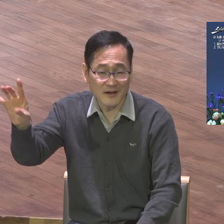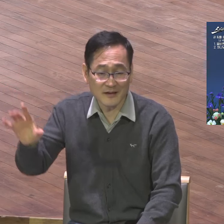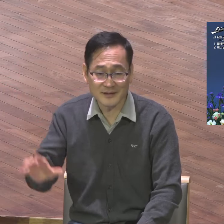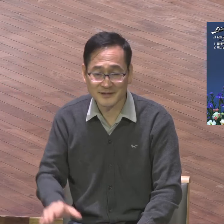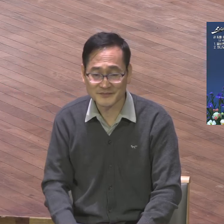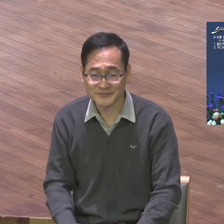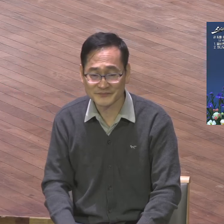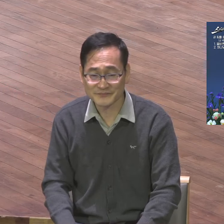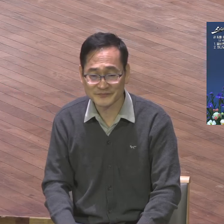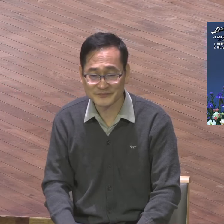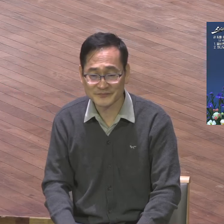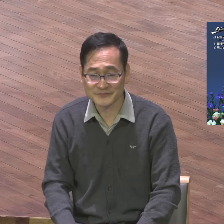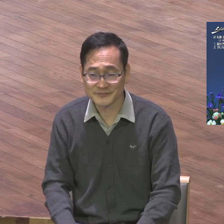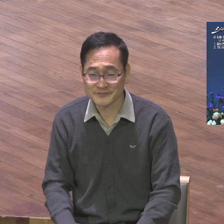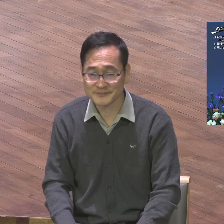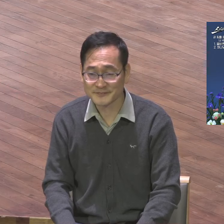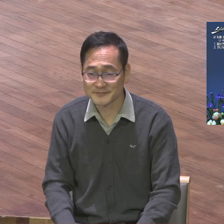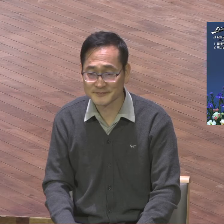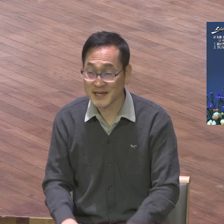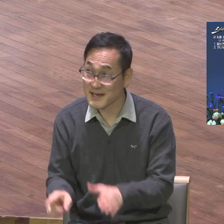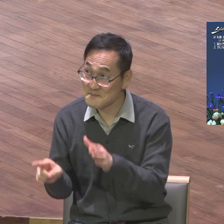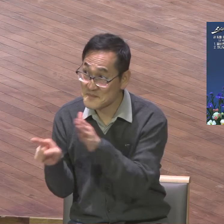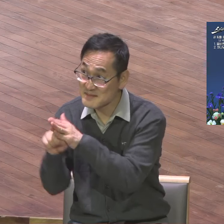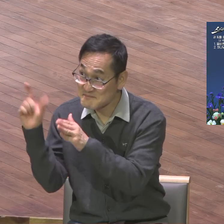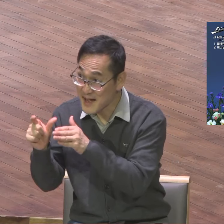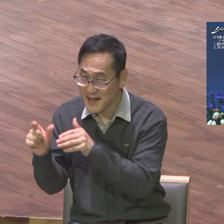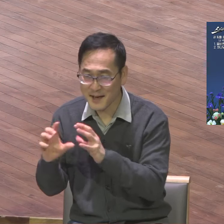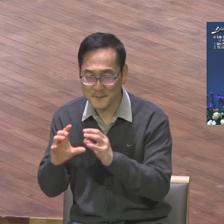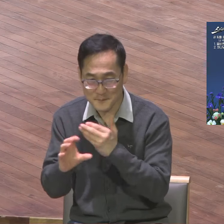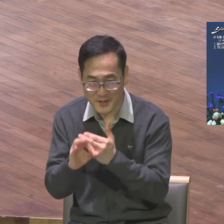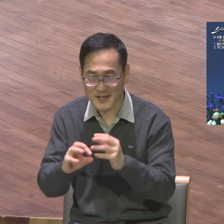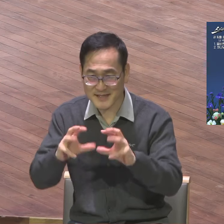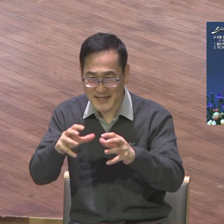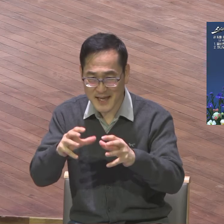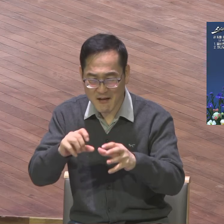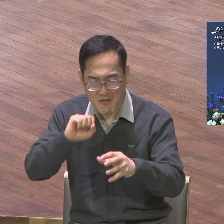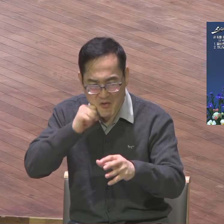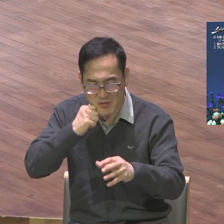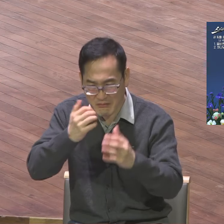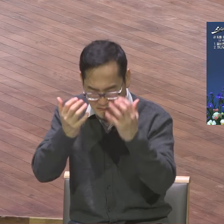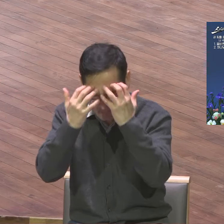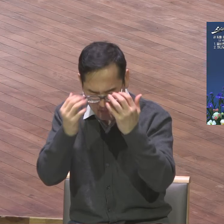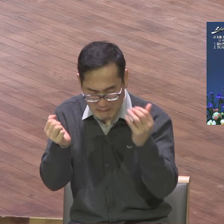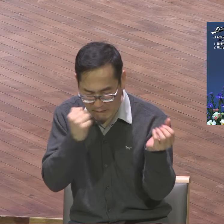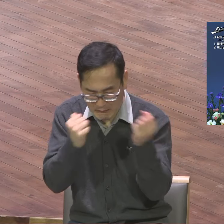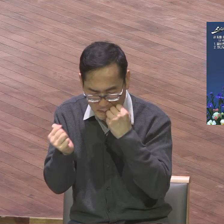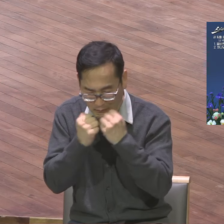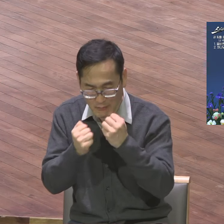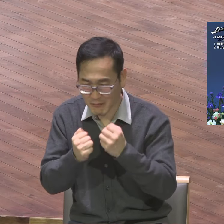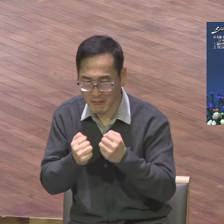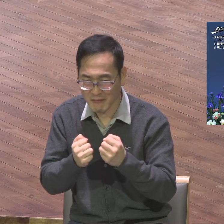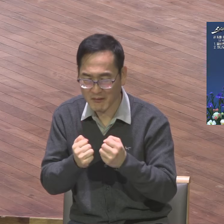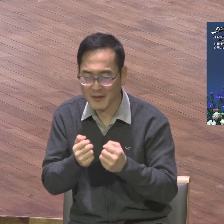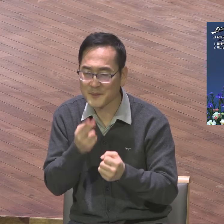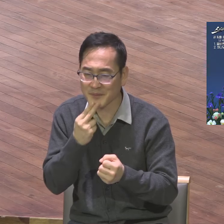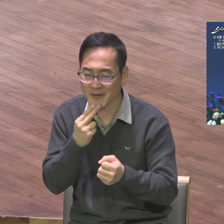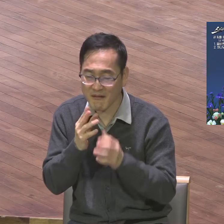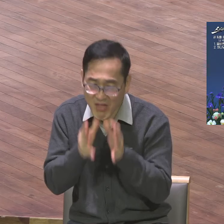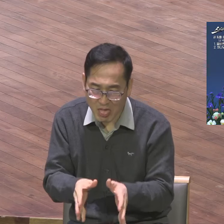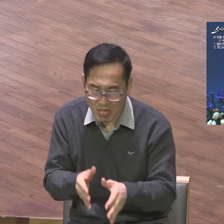이 여러분 삶 속에 있을 때 세상의 서론적인 것에서 속지 않고 본론 인생을 살게 된다.